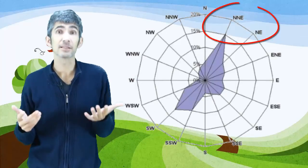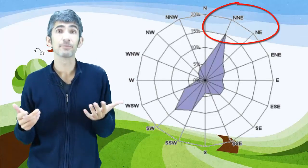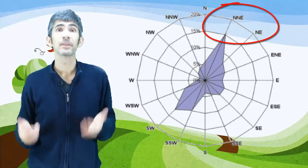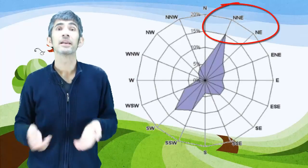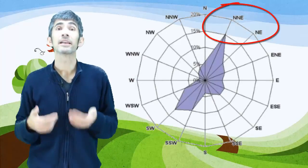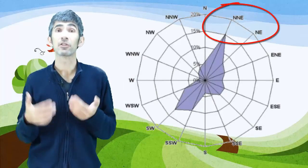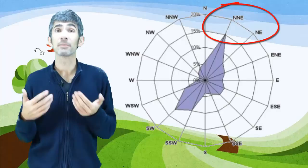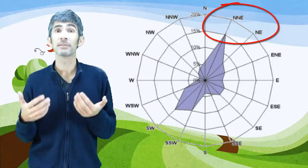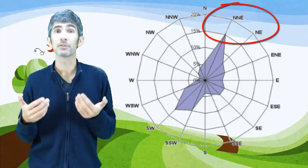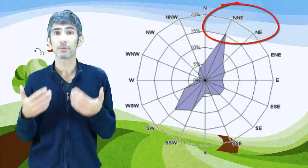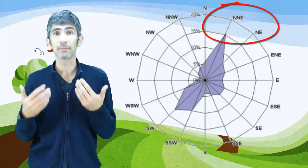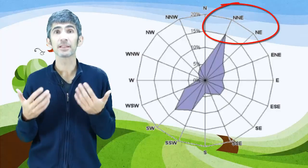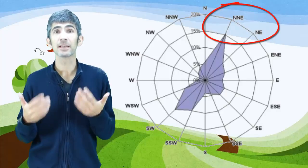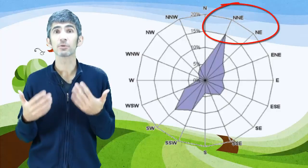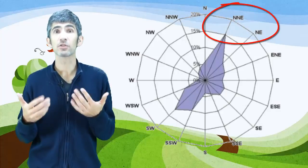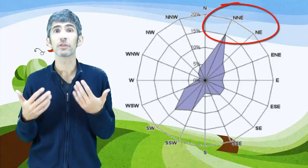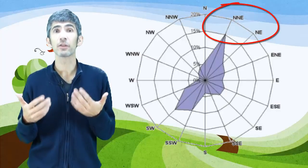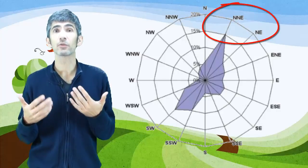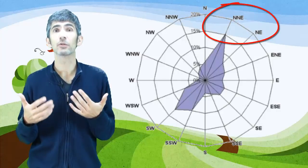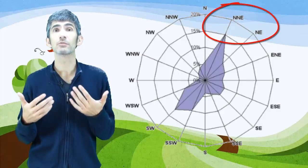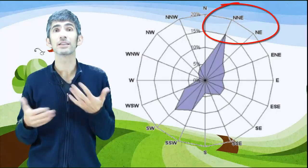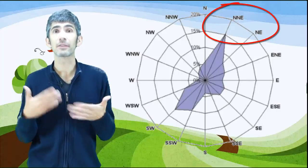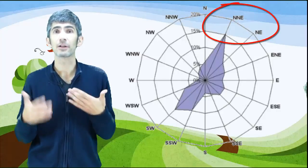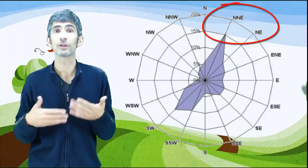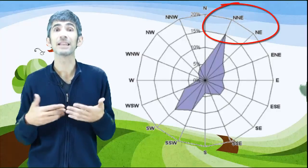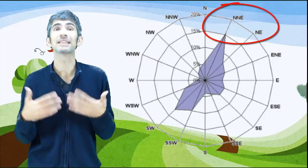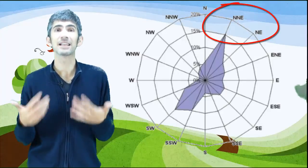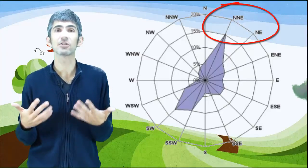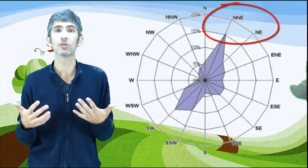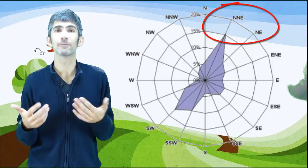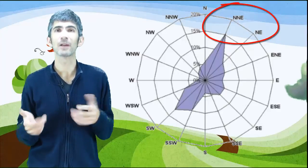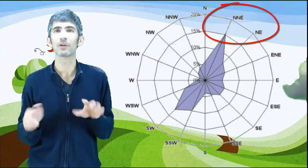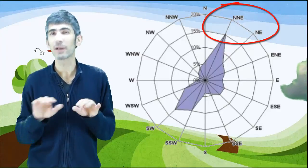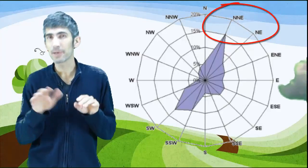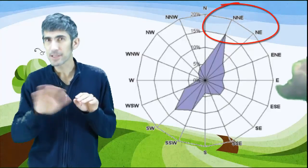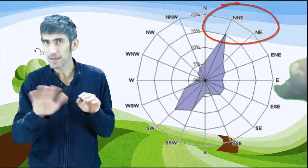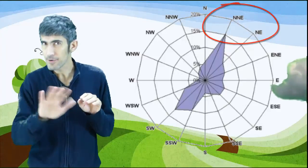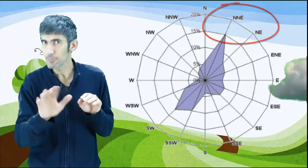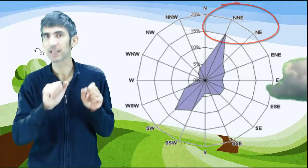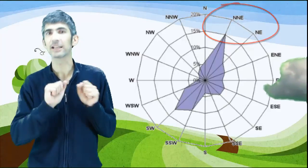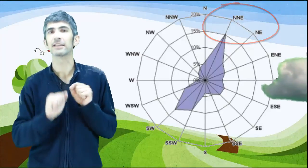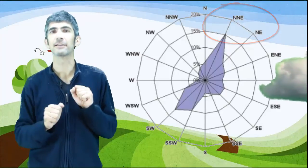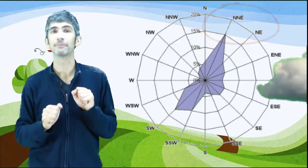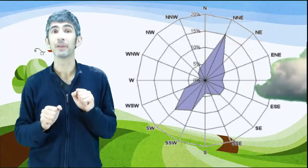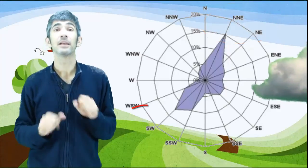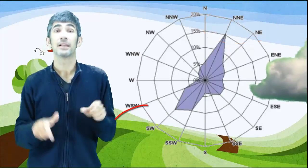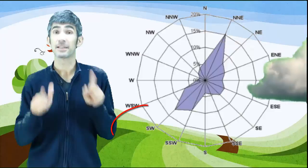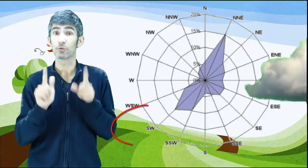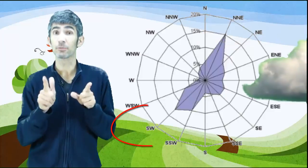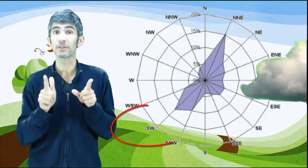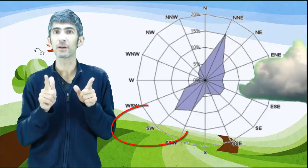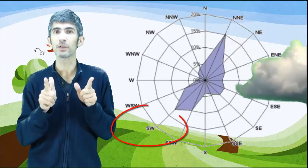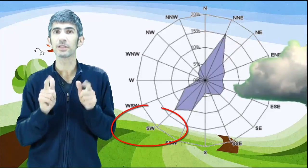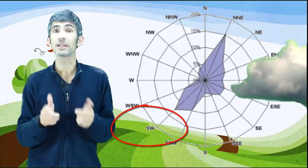enorme normalmente tenemos asociado con un anticiclón y trae sol aunque una brisa no muy caliente el segundo más frecuente es el